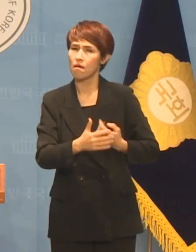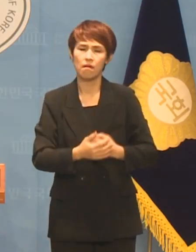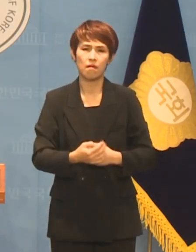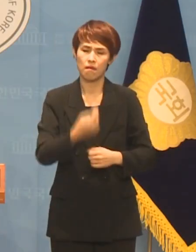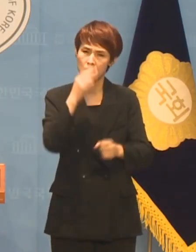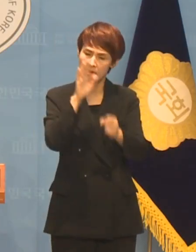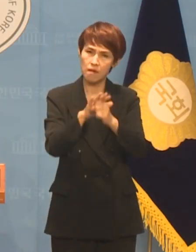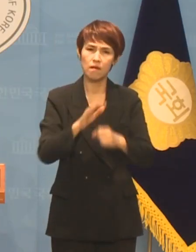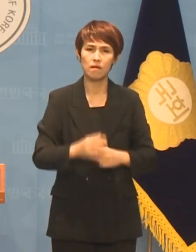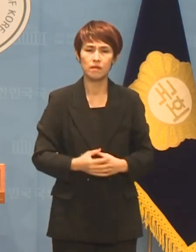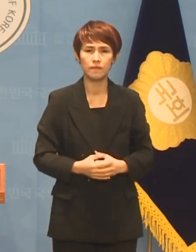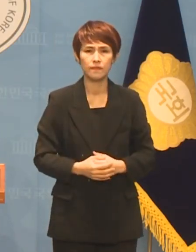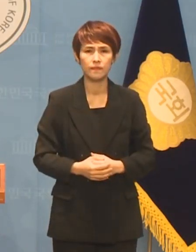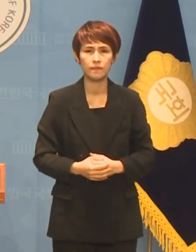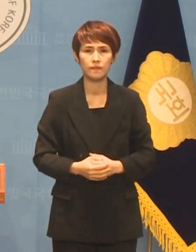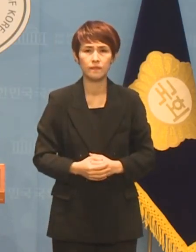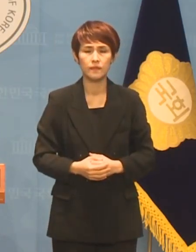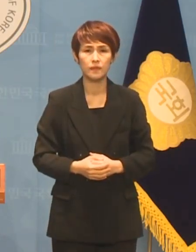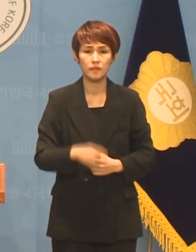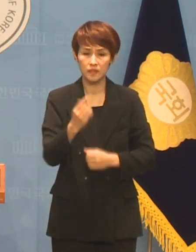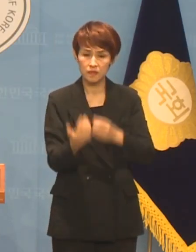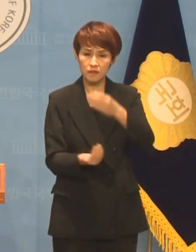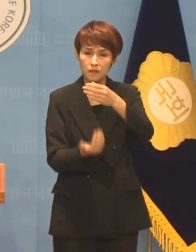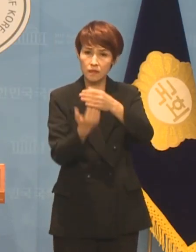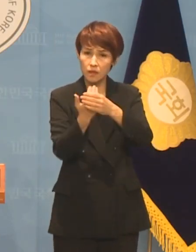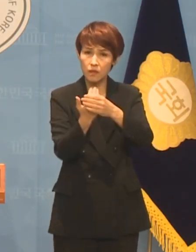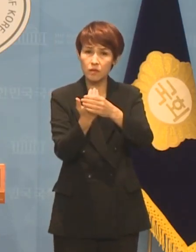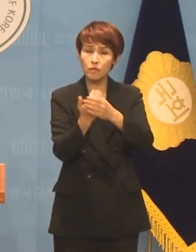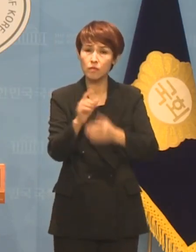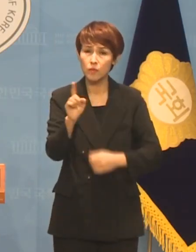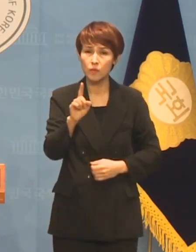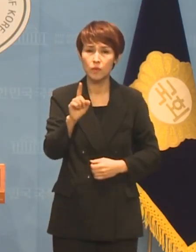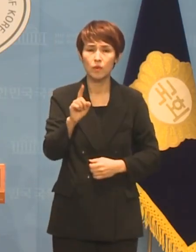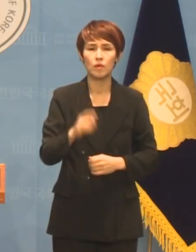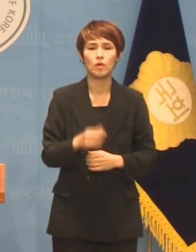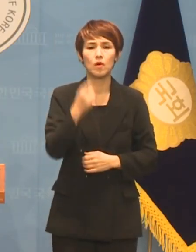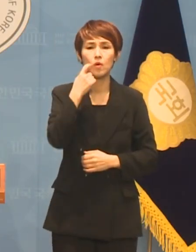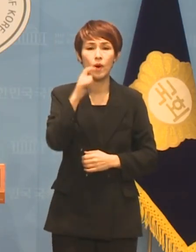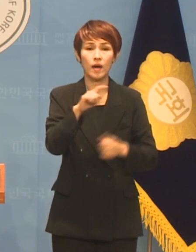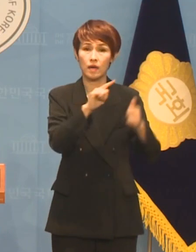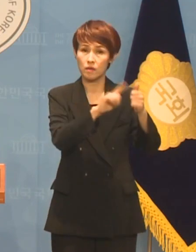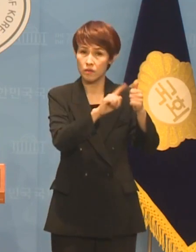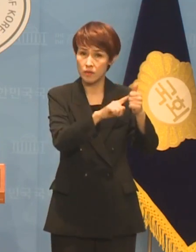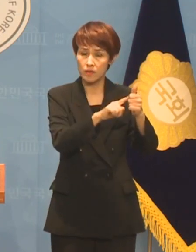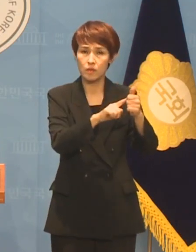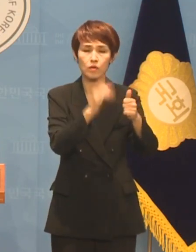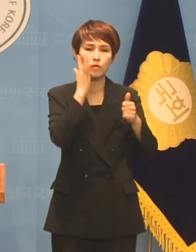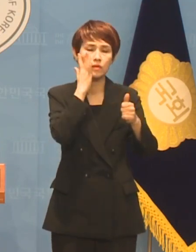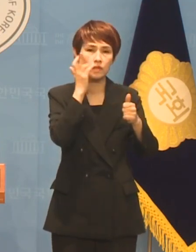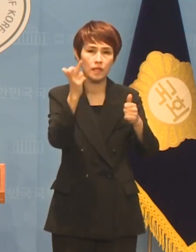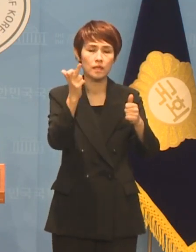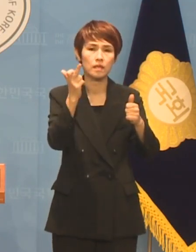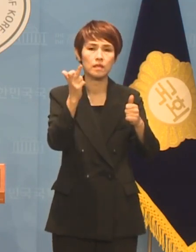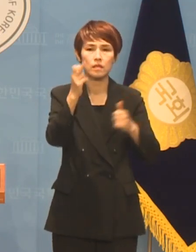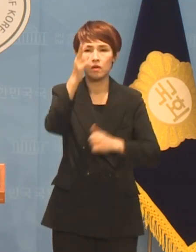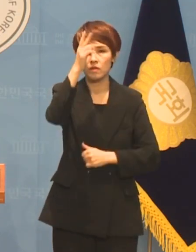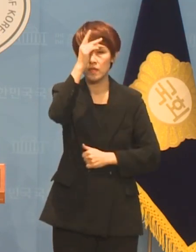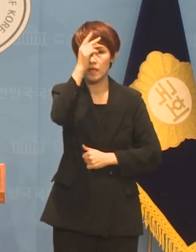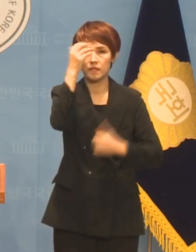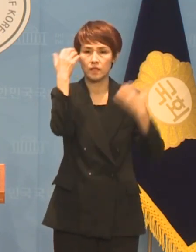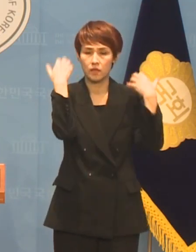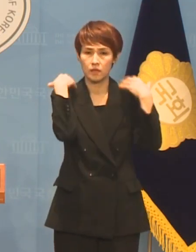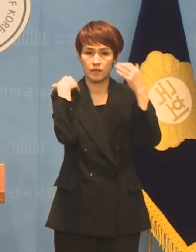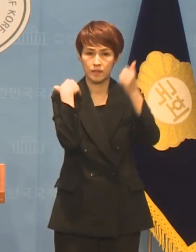없습니다. 해당 사건은 이미 황 의원이 울산 경찰청장